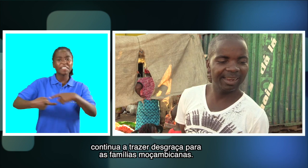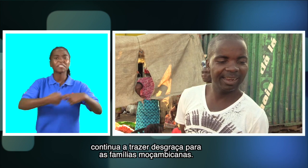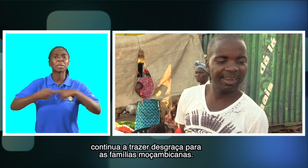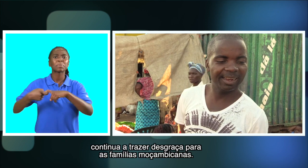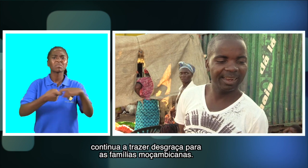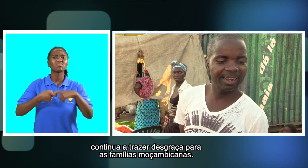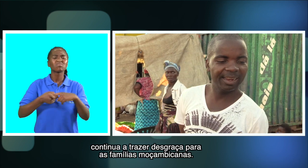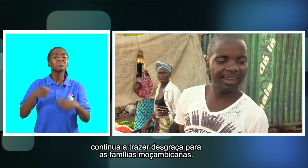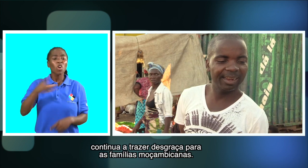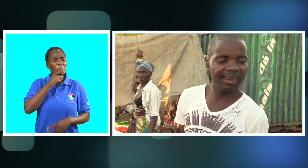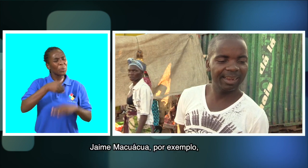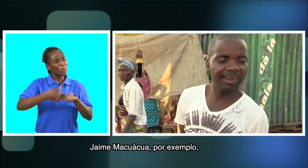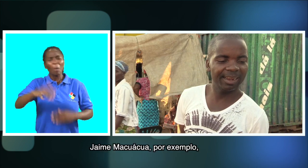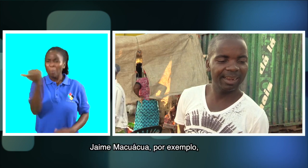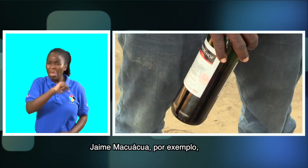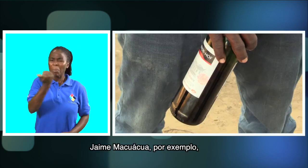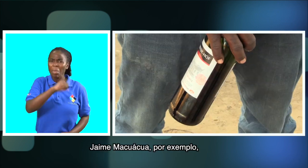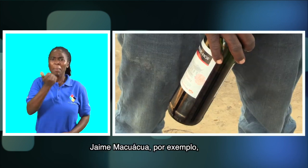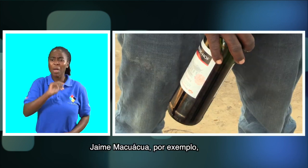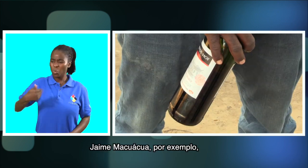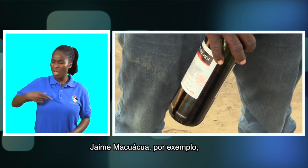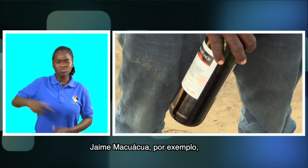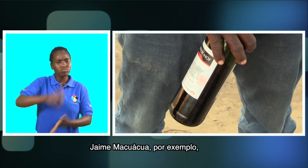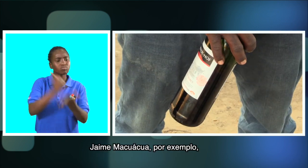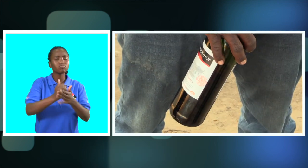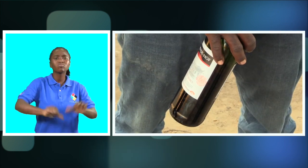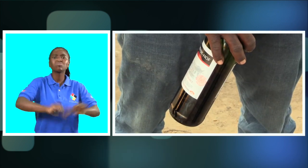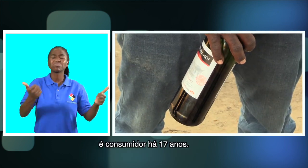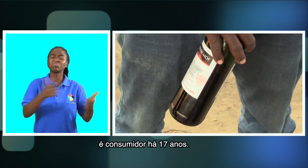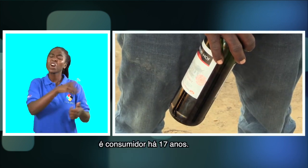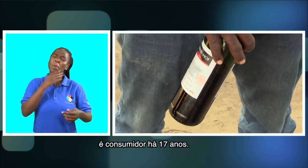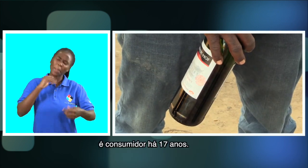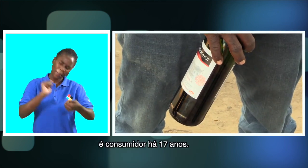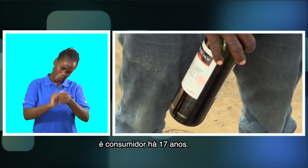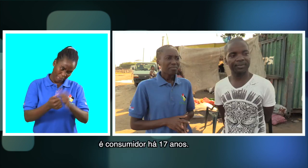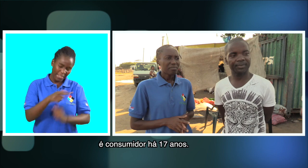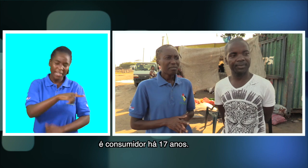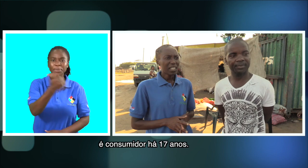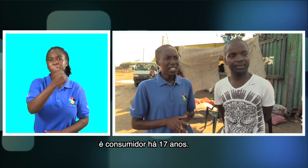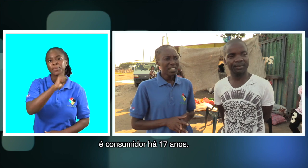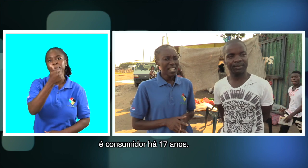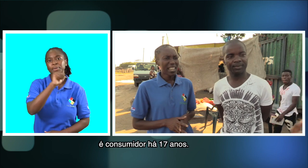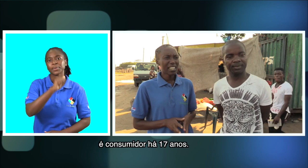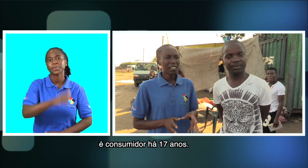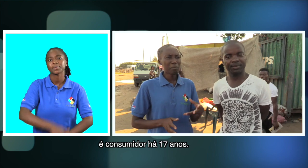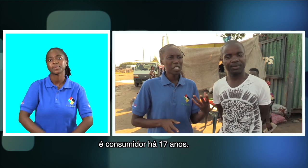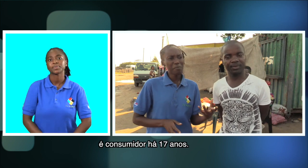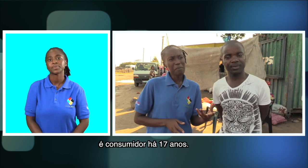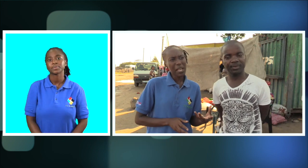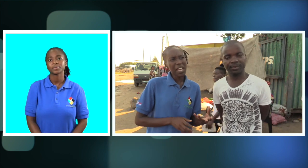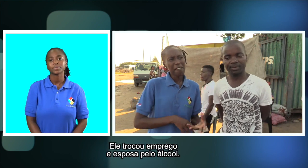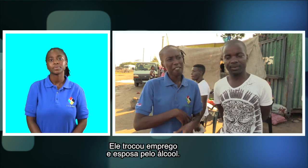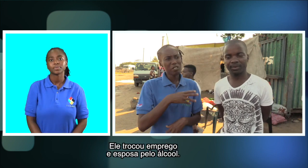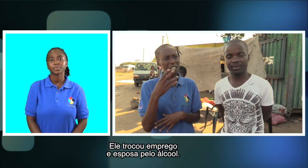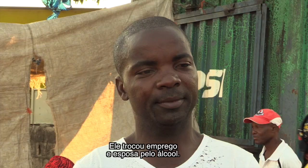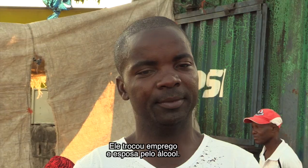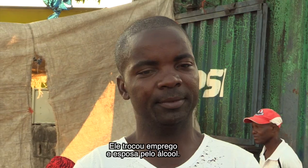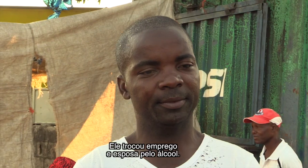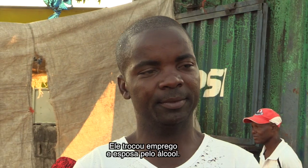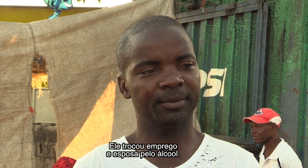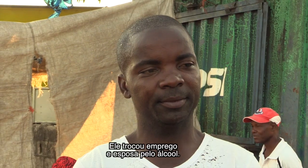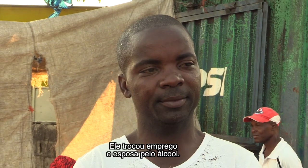trazer desgraça nas famílias moçambicanas. Jaime Macuapa, por exemplo, é consumidor há 17 anos.